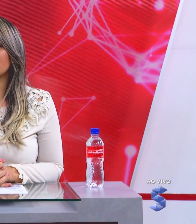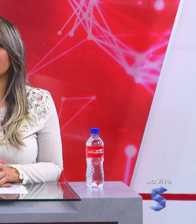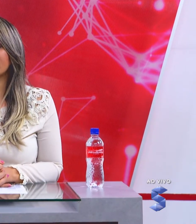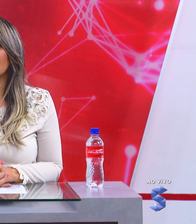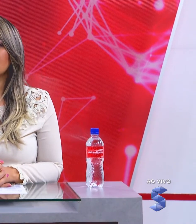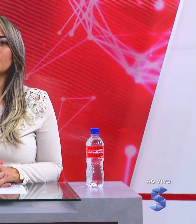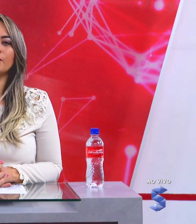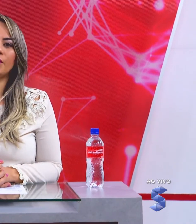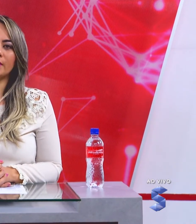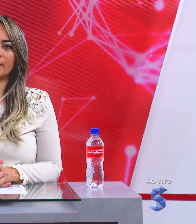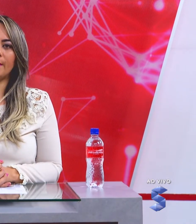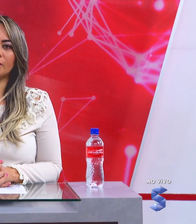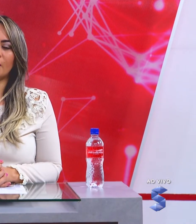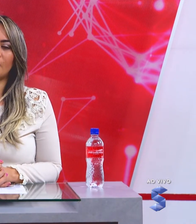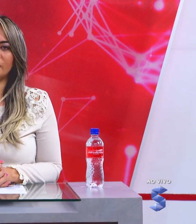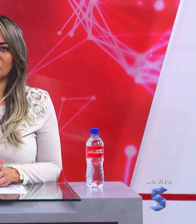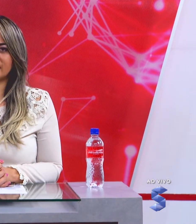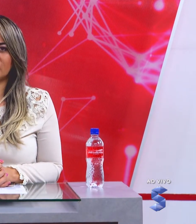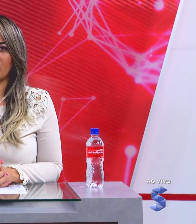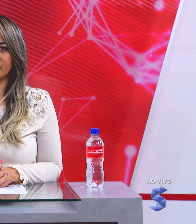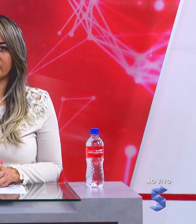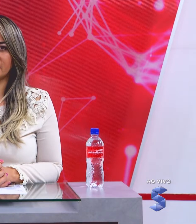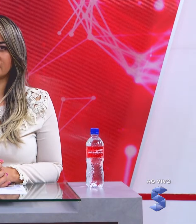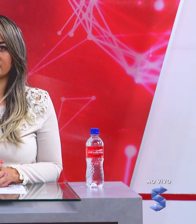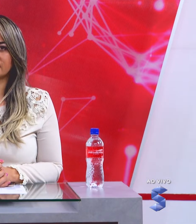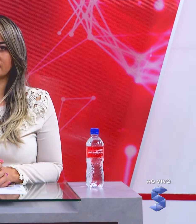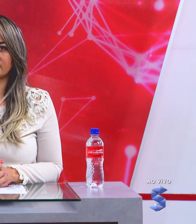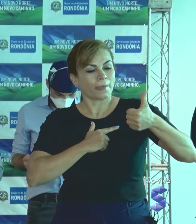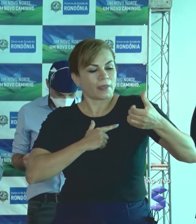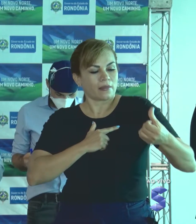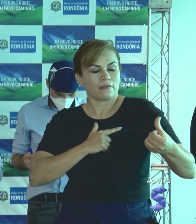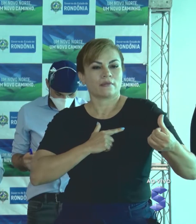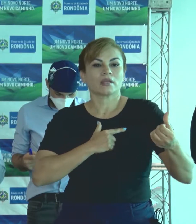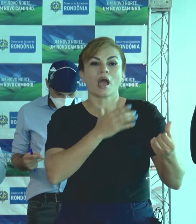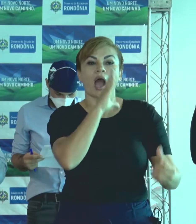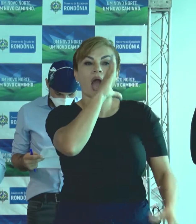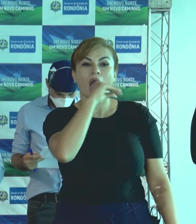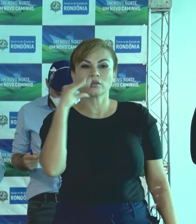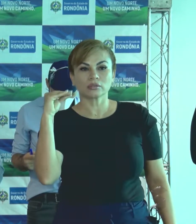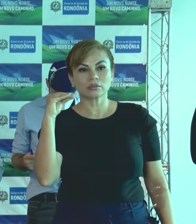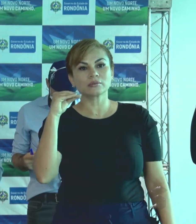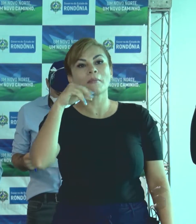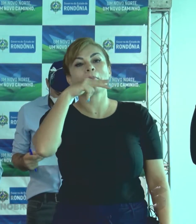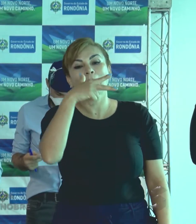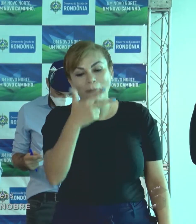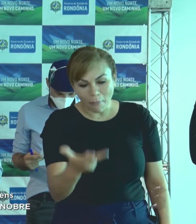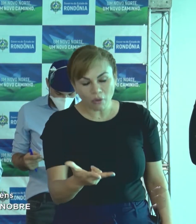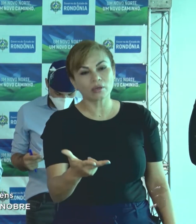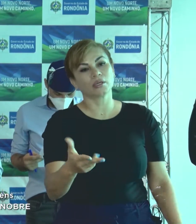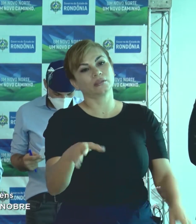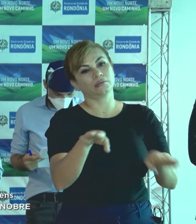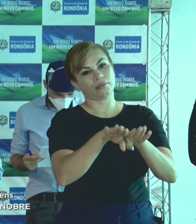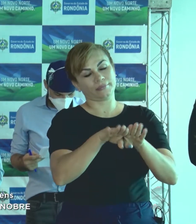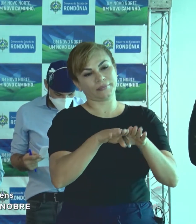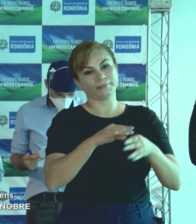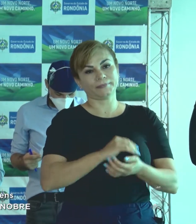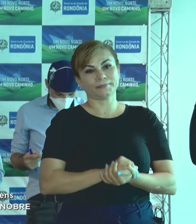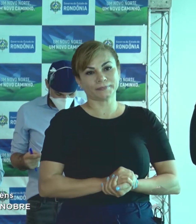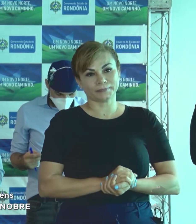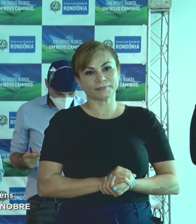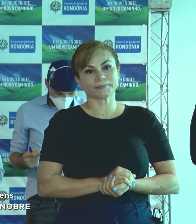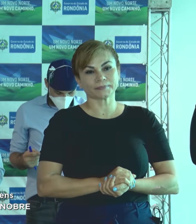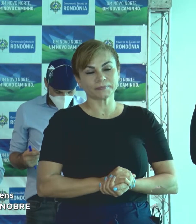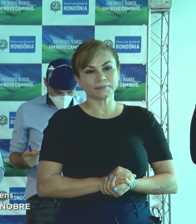restritivas de enfrentamento à covid-19. O novo documento determina o funcionamento presencial